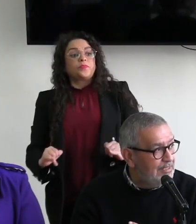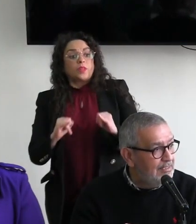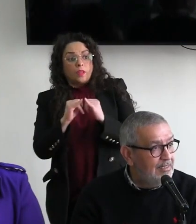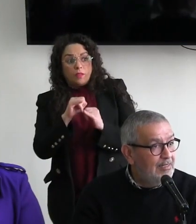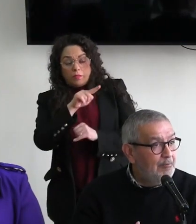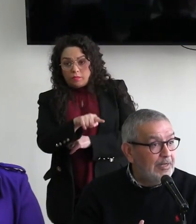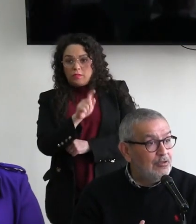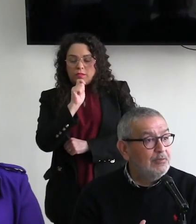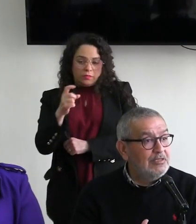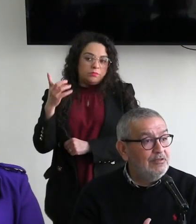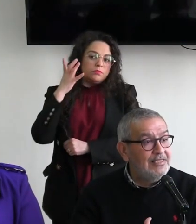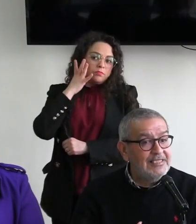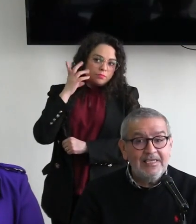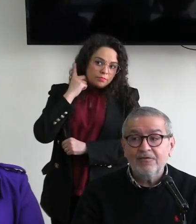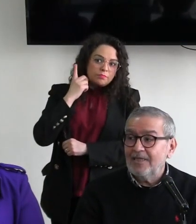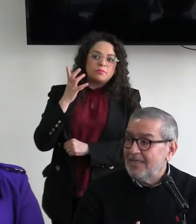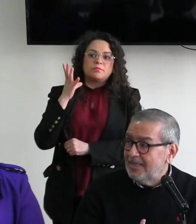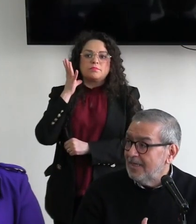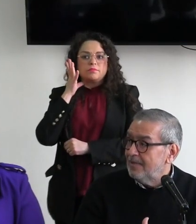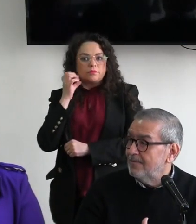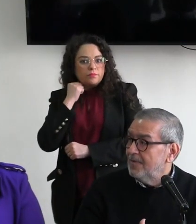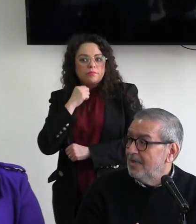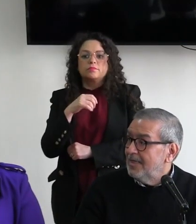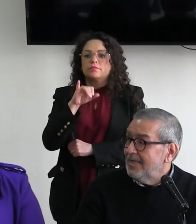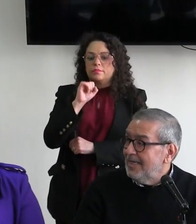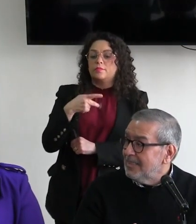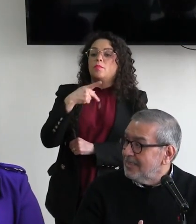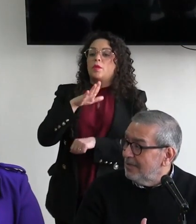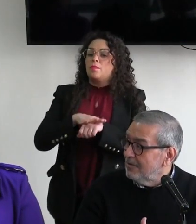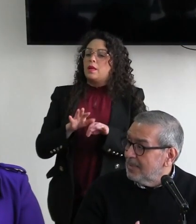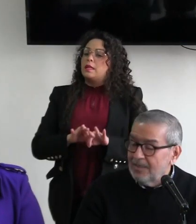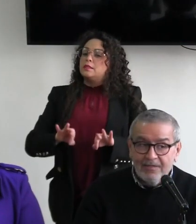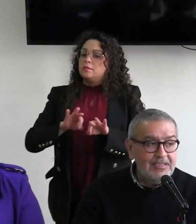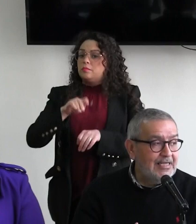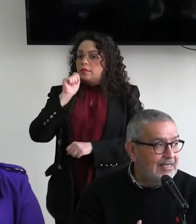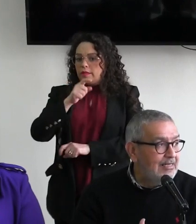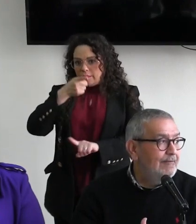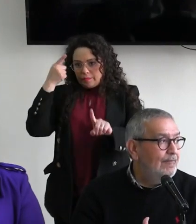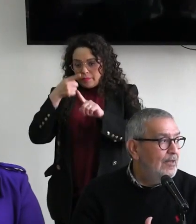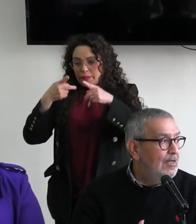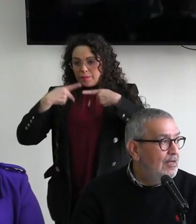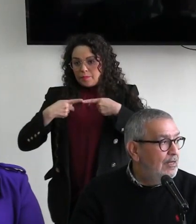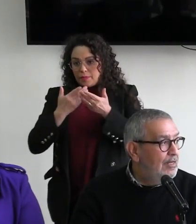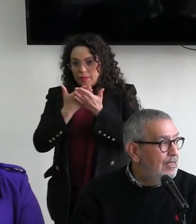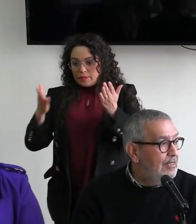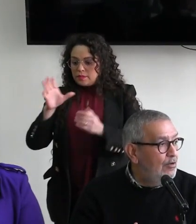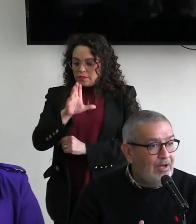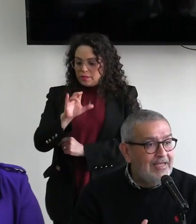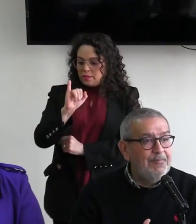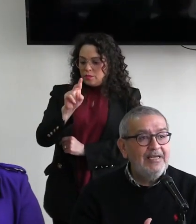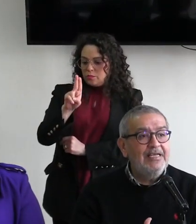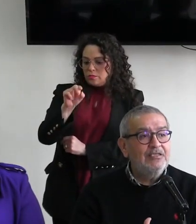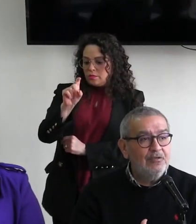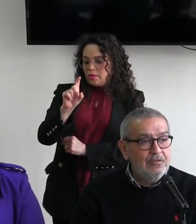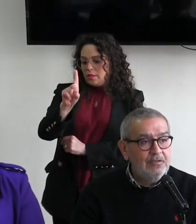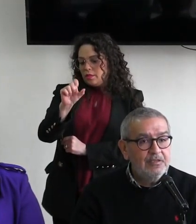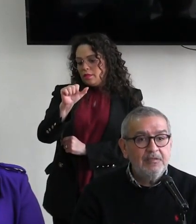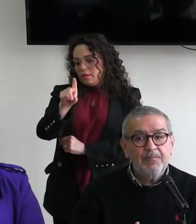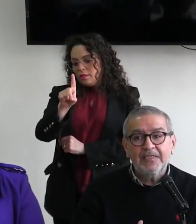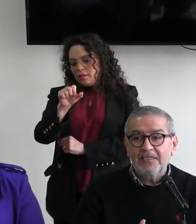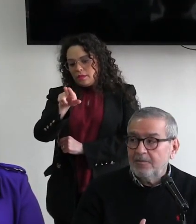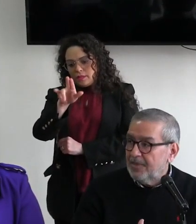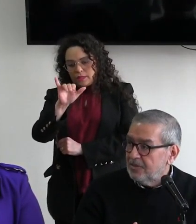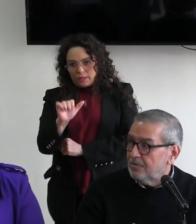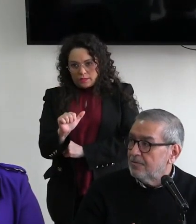legislativas también, pero sobre todo desde la ciudadanía. Y ese es algo que quiero destacar. No hay planeación